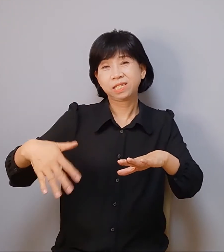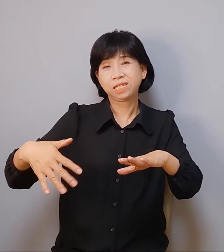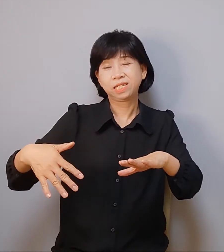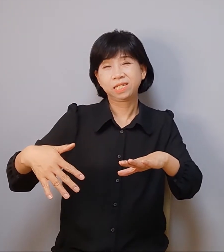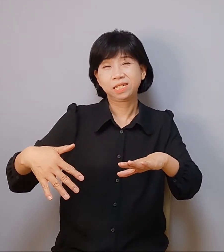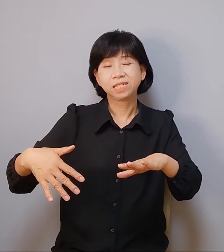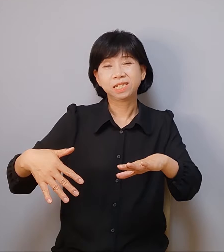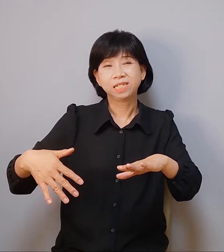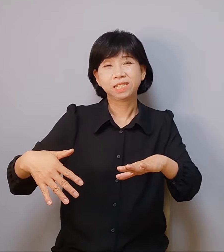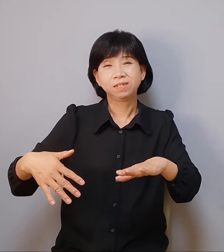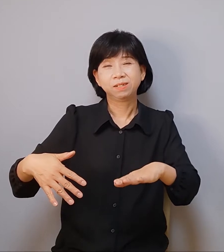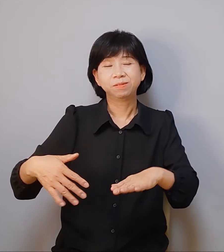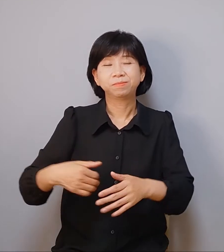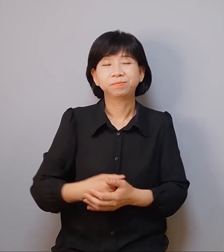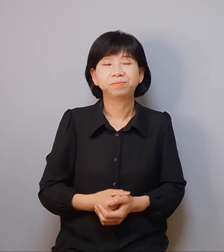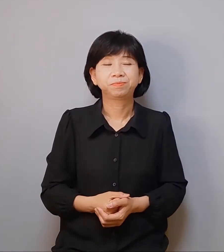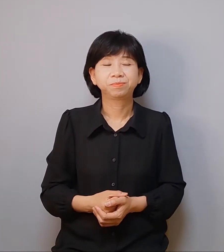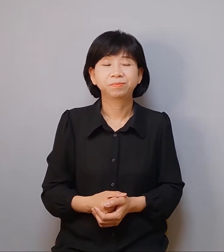없어요.